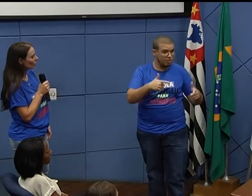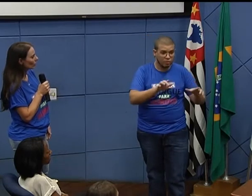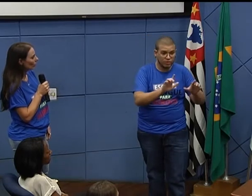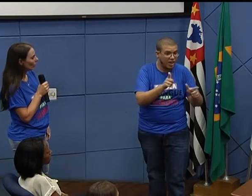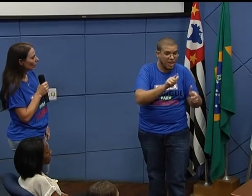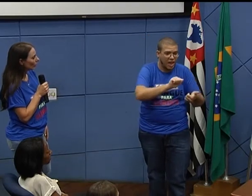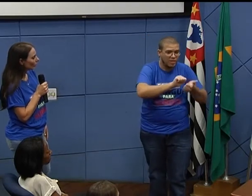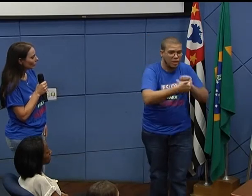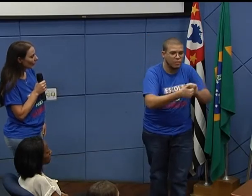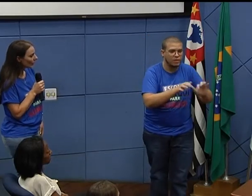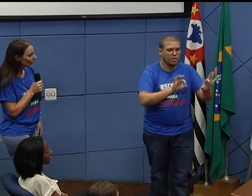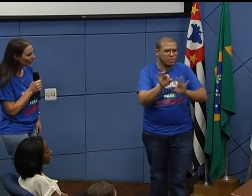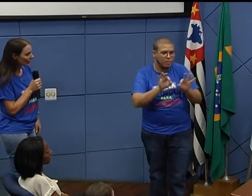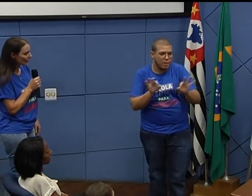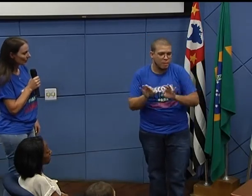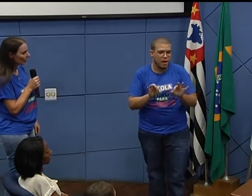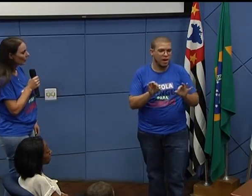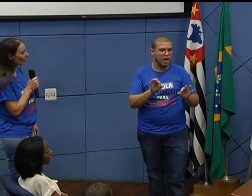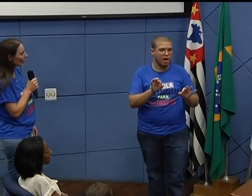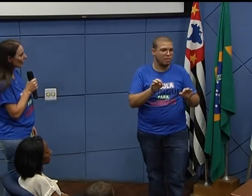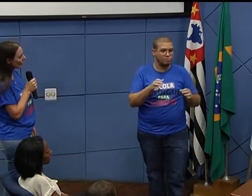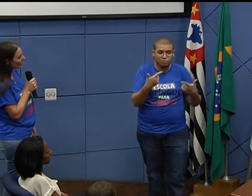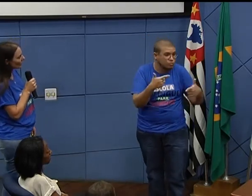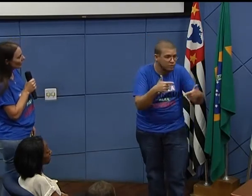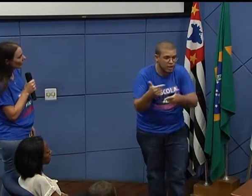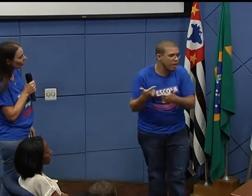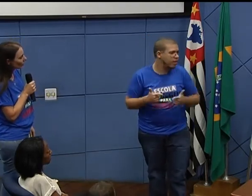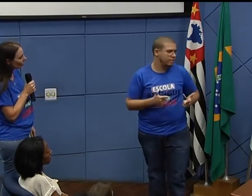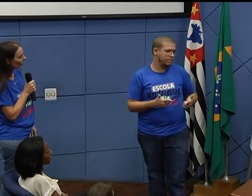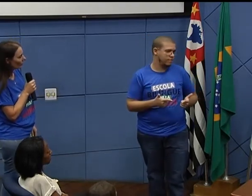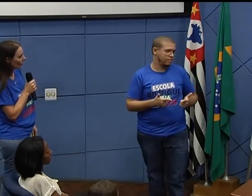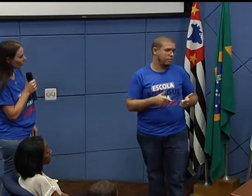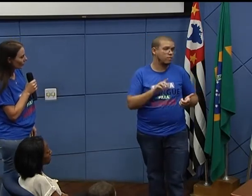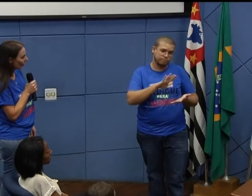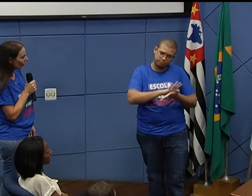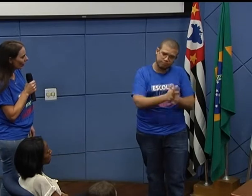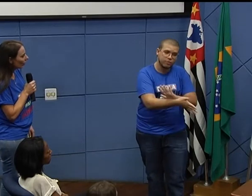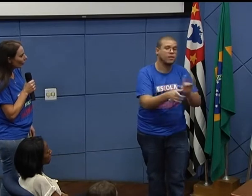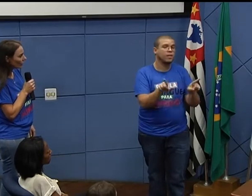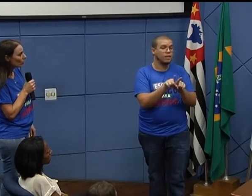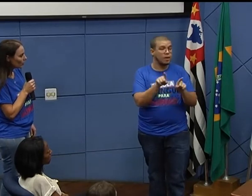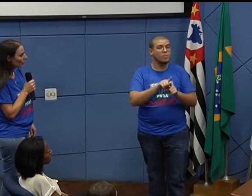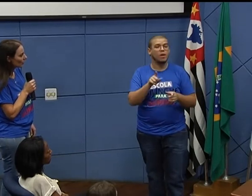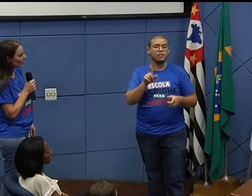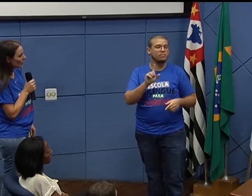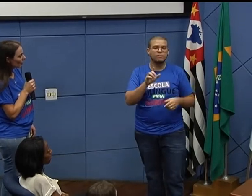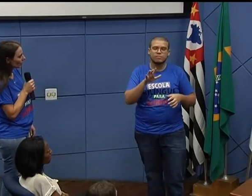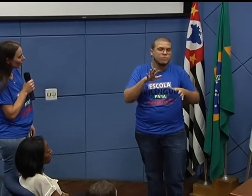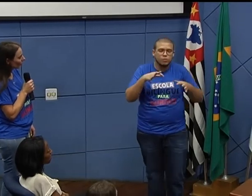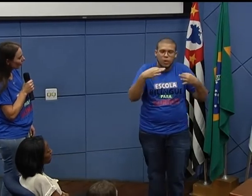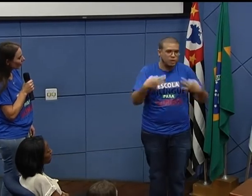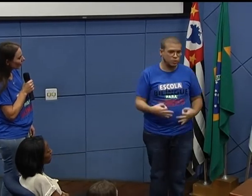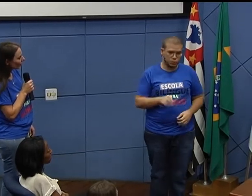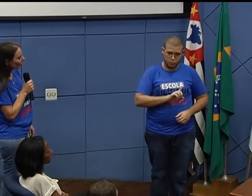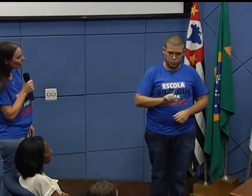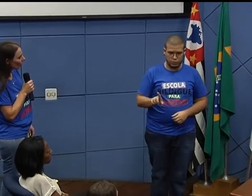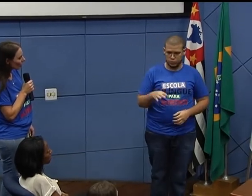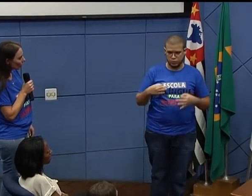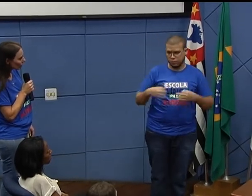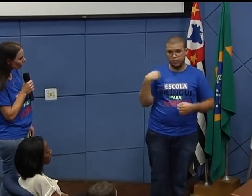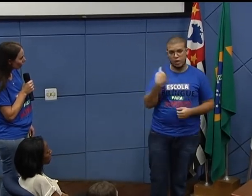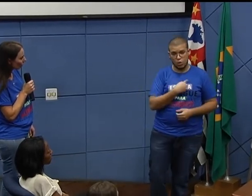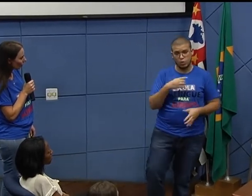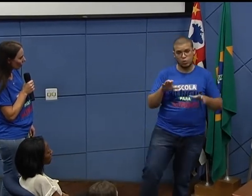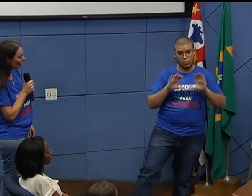discriminando o surdo. Não teve uma adaptação, uma organização, não teve isso. Isso foi uma discriminação. Isso